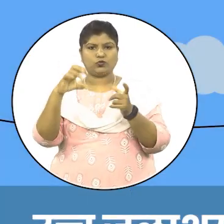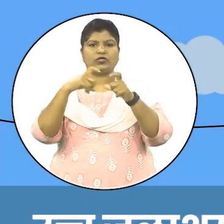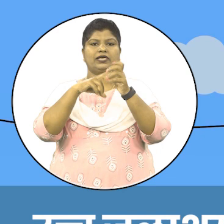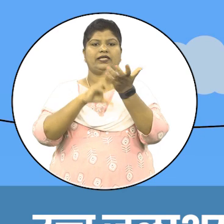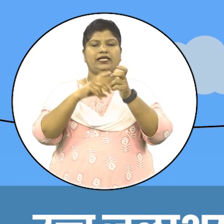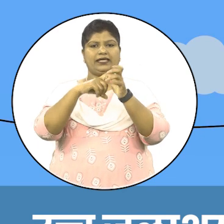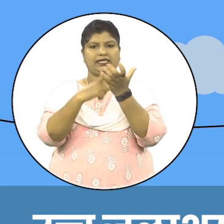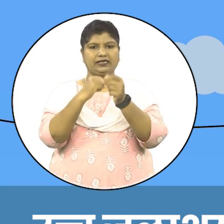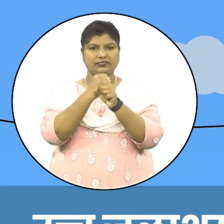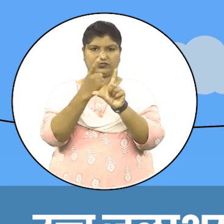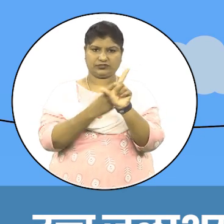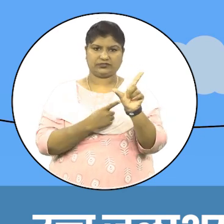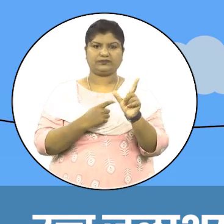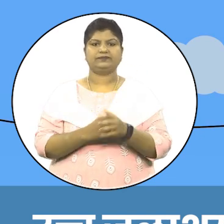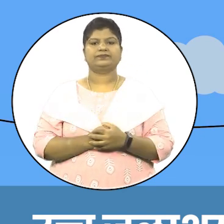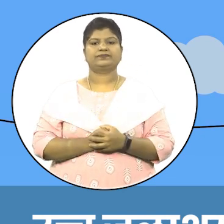उपयोग करें।